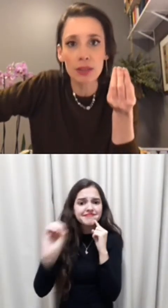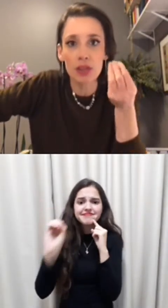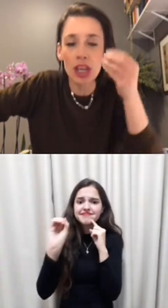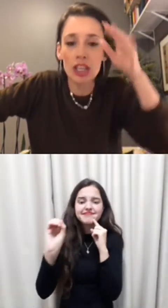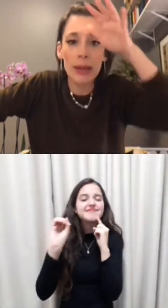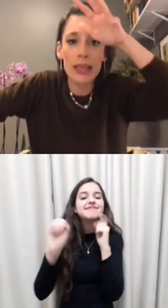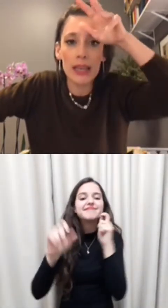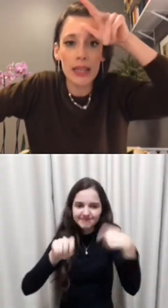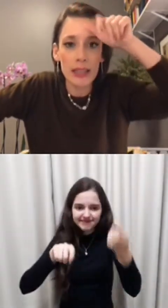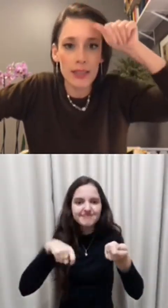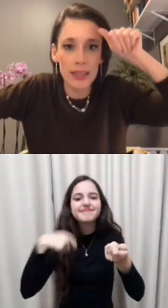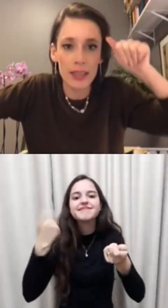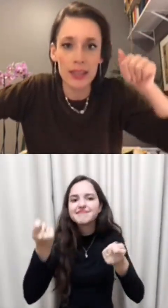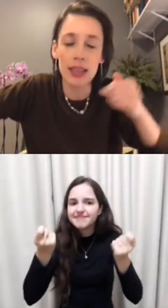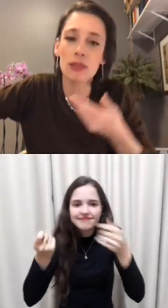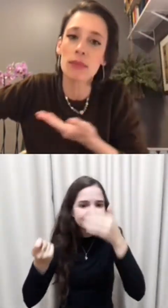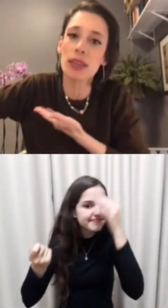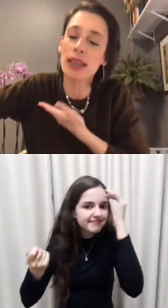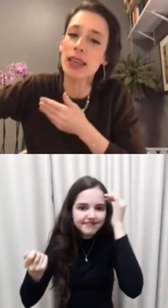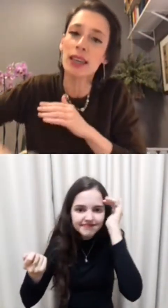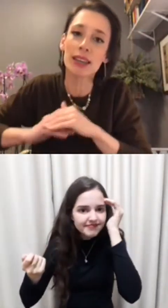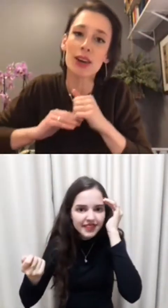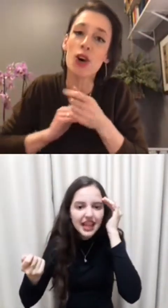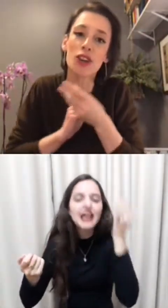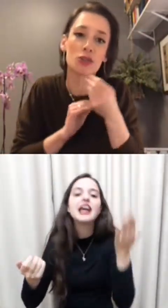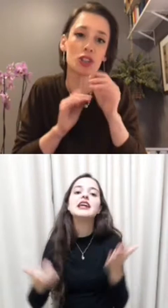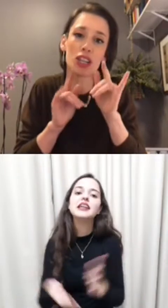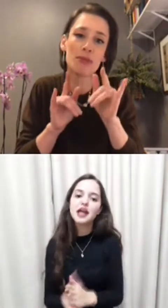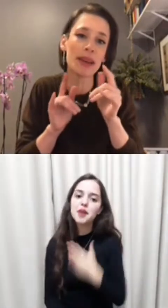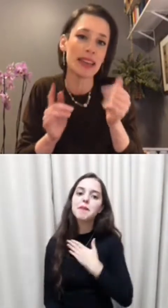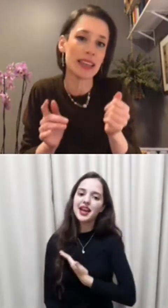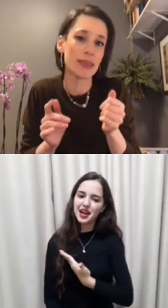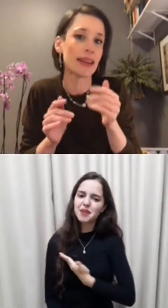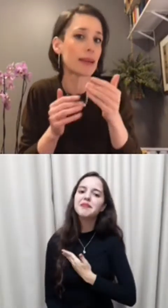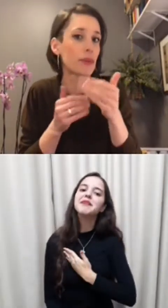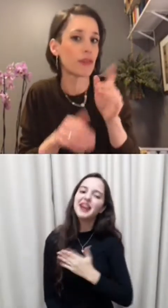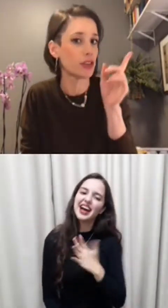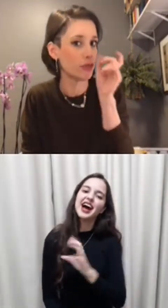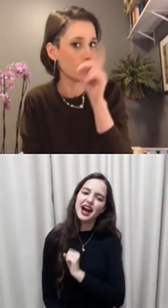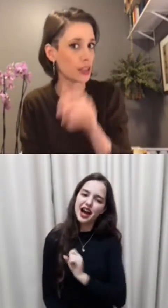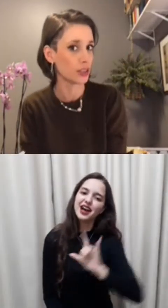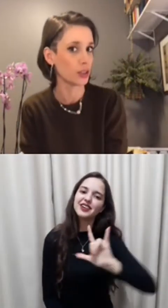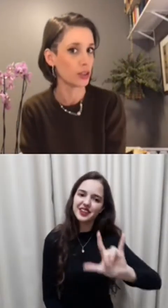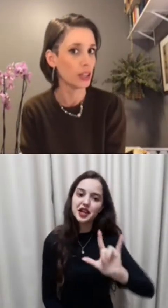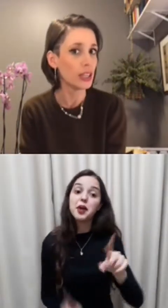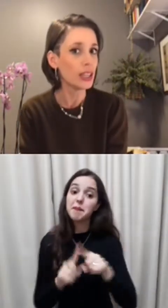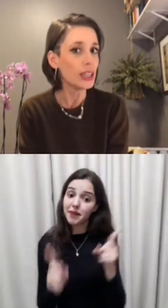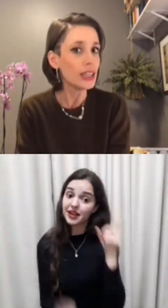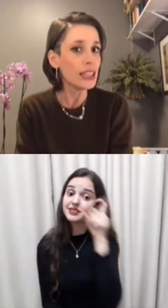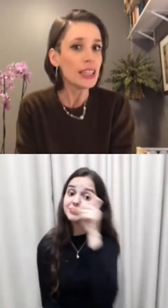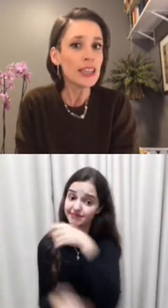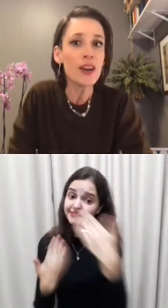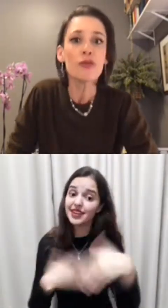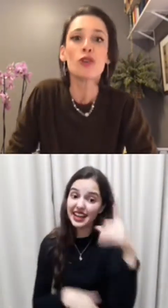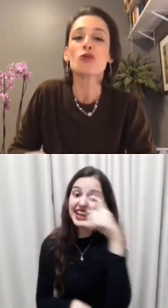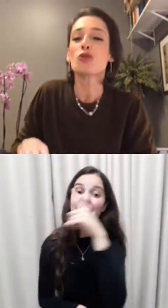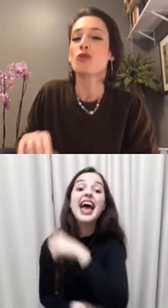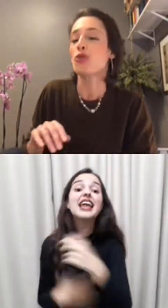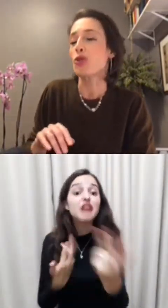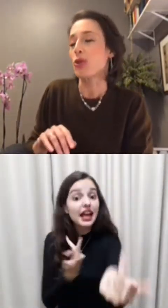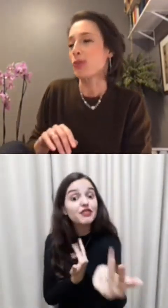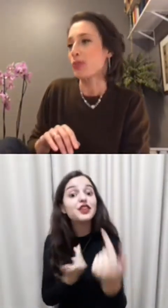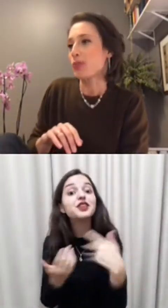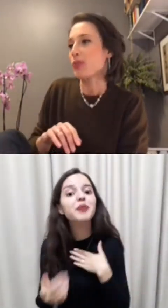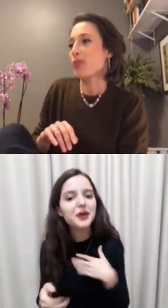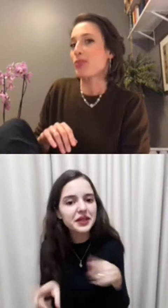sinalizado, gente. A Mariane estava sinalizando, amiga querida, gosto, te amo, Mariane, mas a prova é difícil. Foi um